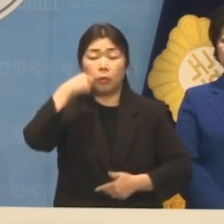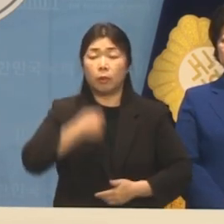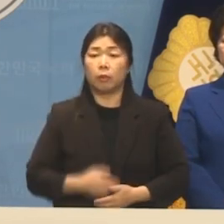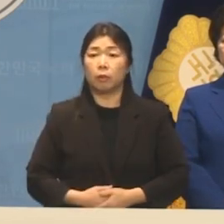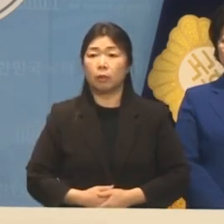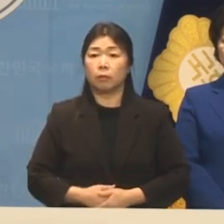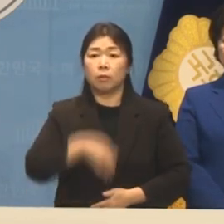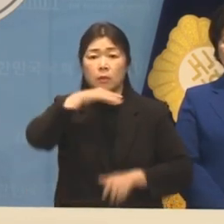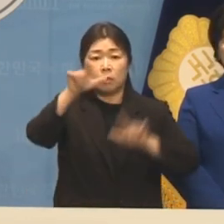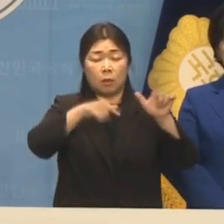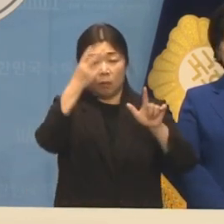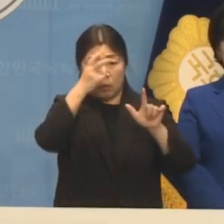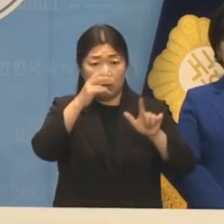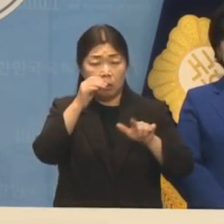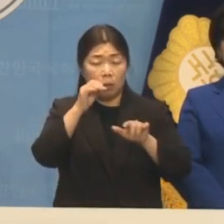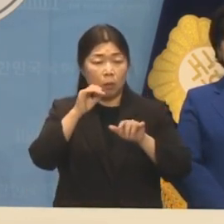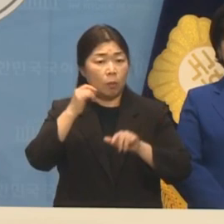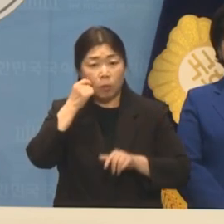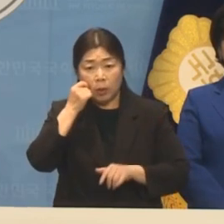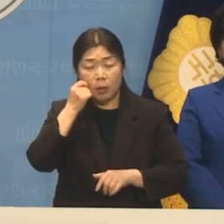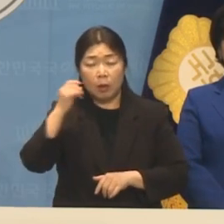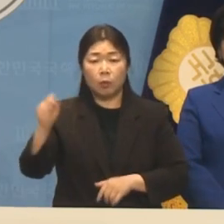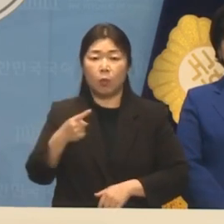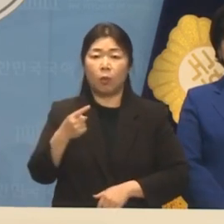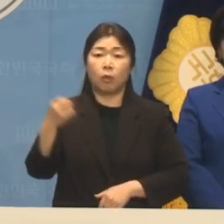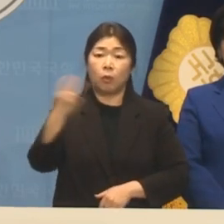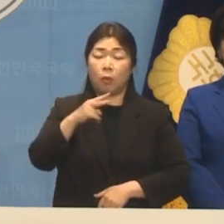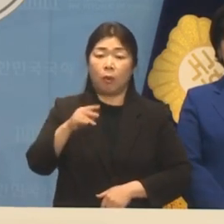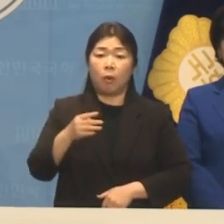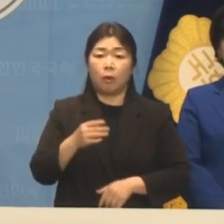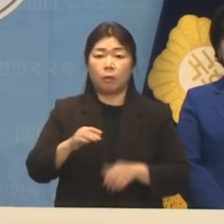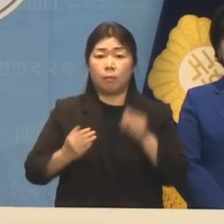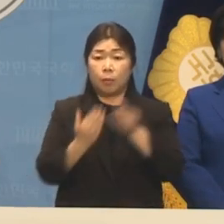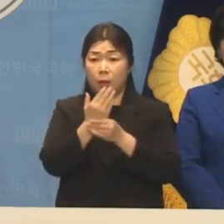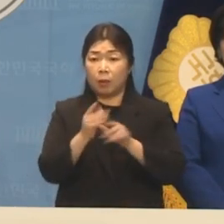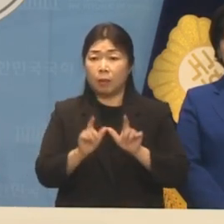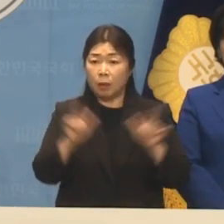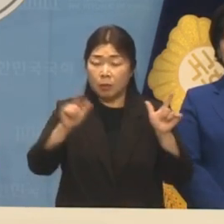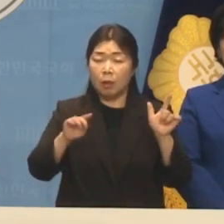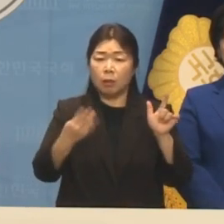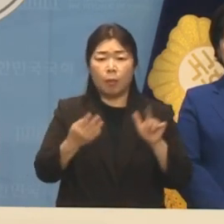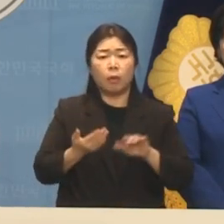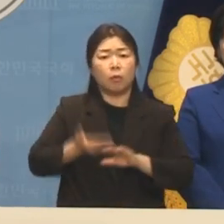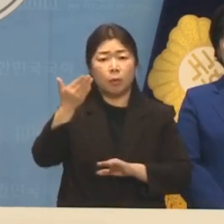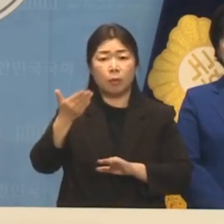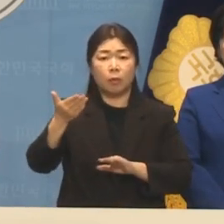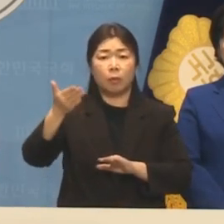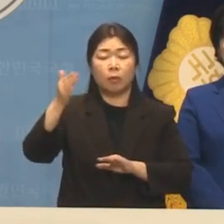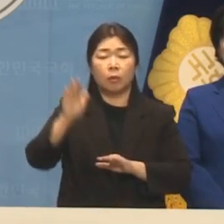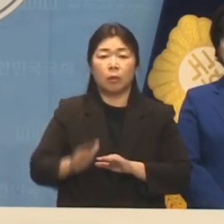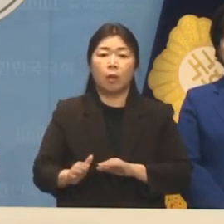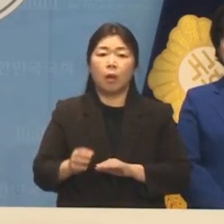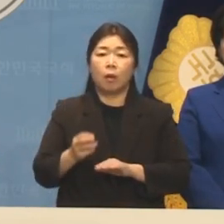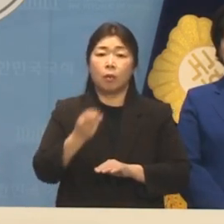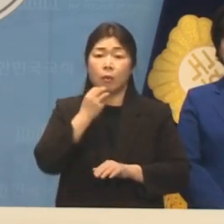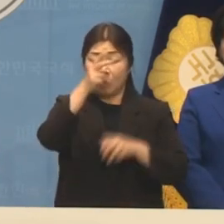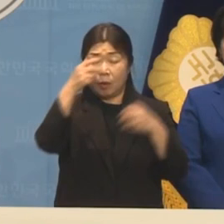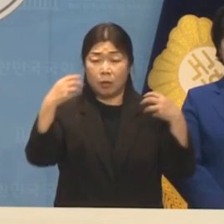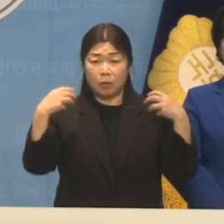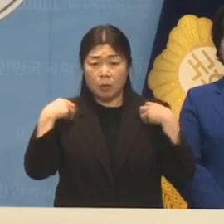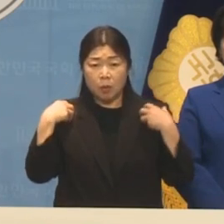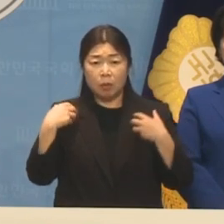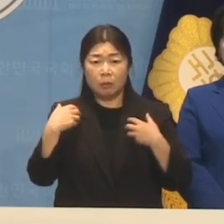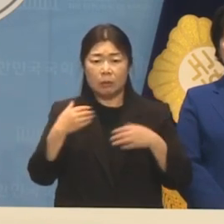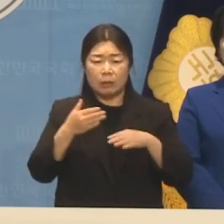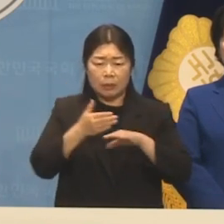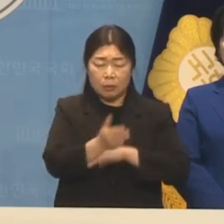진상규명이 되고 있지도 않을 뿐만 아니라 400일이 넘은 상태가 돼서야 겨우 서울경찰청장이 기소가 됐습니다. 나머지